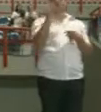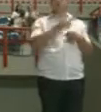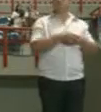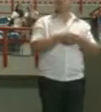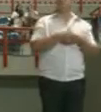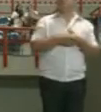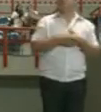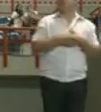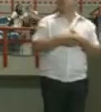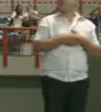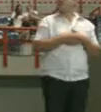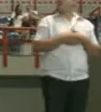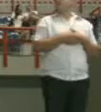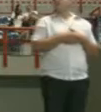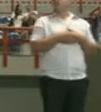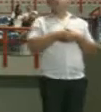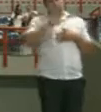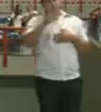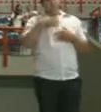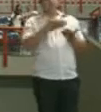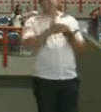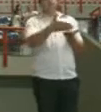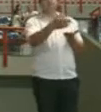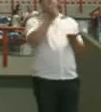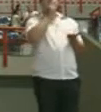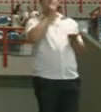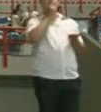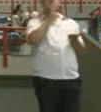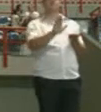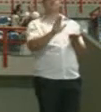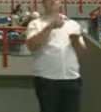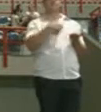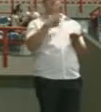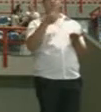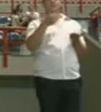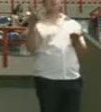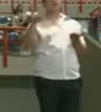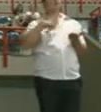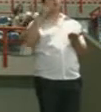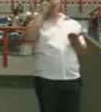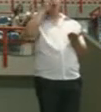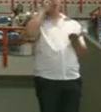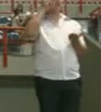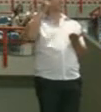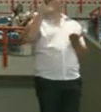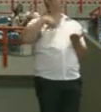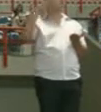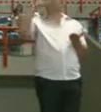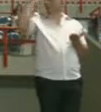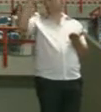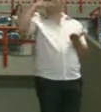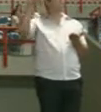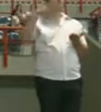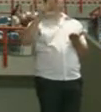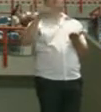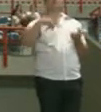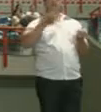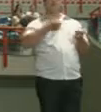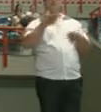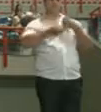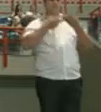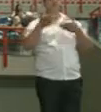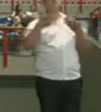vou só para começar, e ainda nem comecei ainda, tá? Recitar aqui uma música, né? Vai ser em forma de poema, me